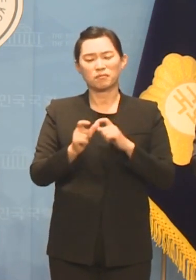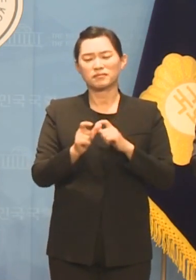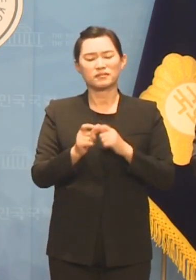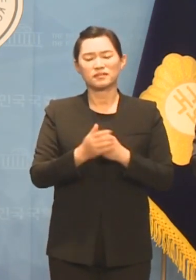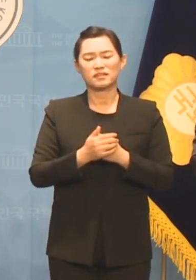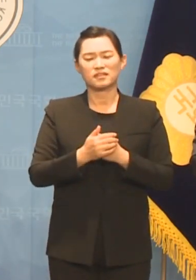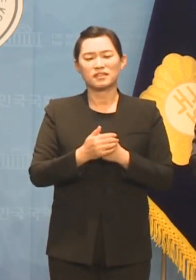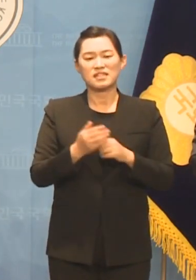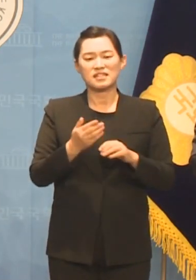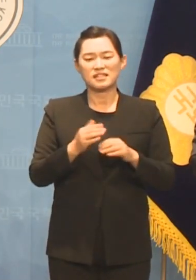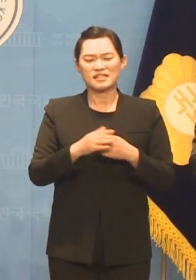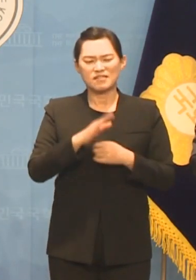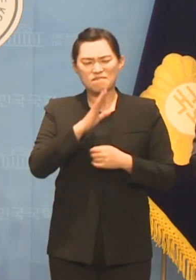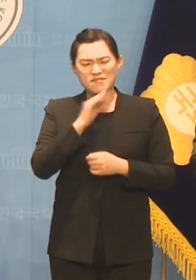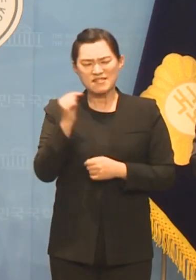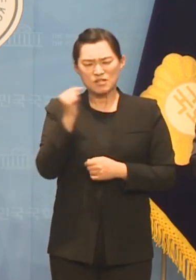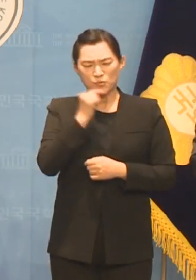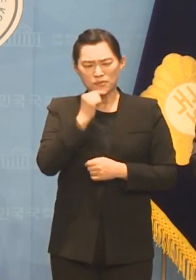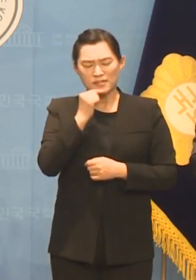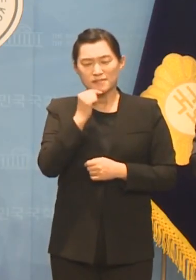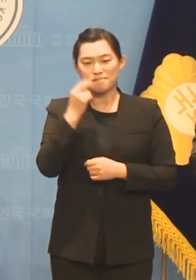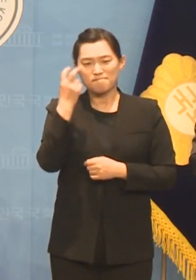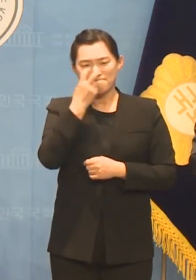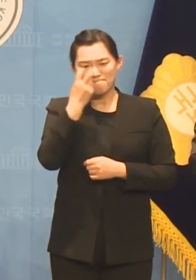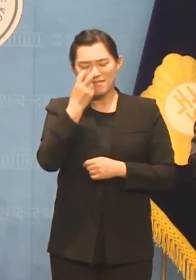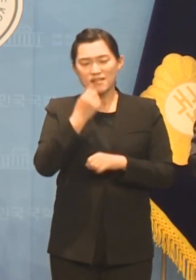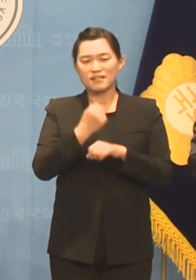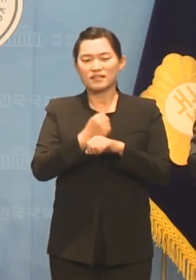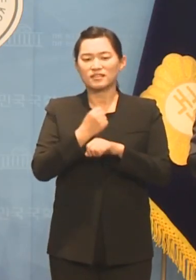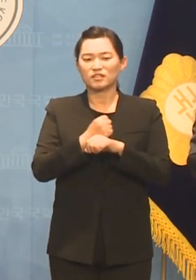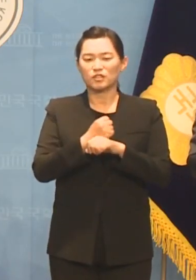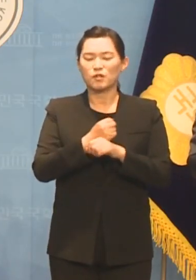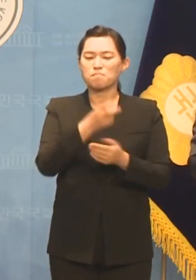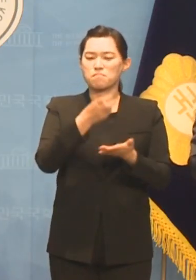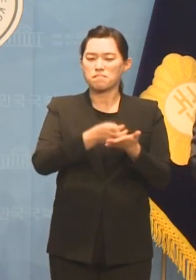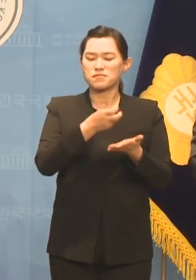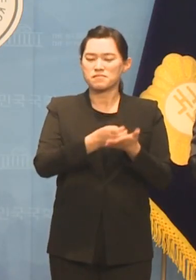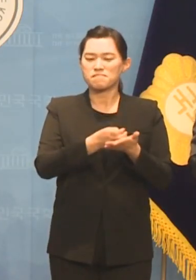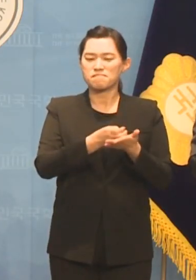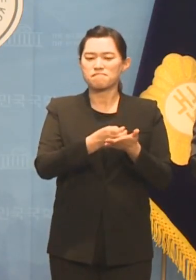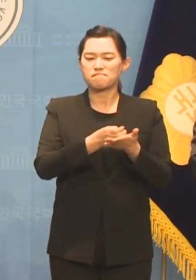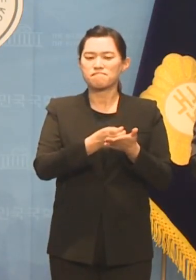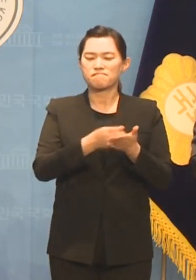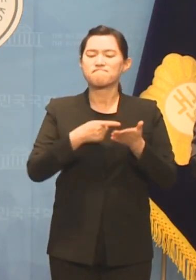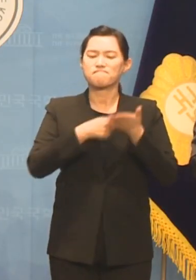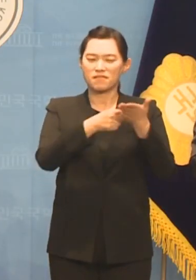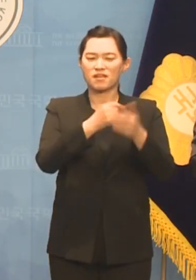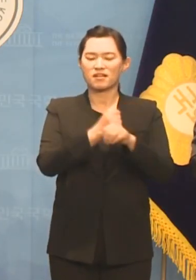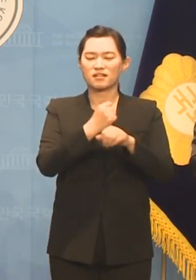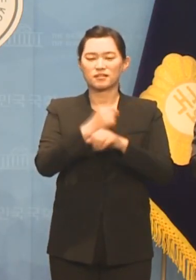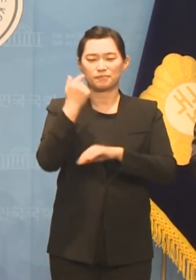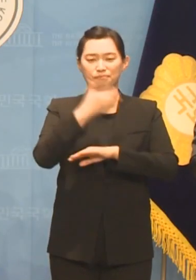반드시 철저하게 집요하게 추적해서 법적 처벌대에 올리겠습니다.